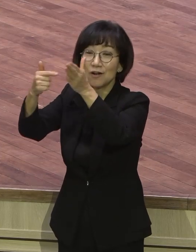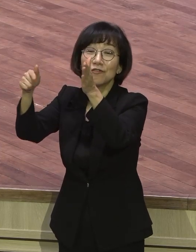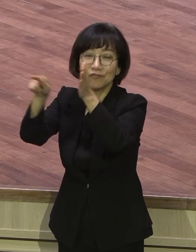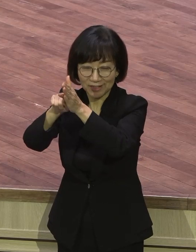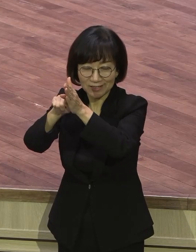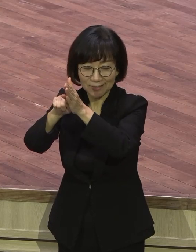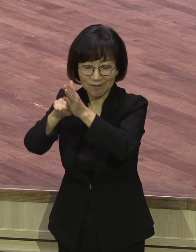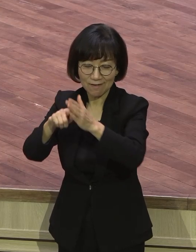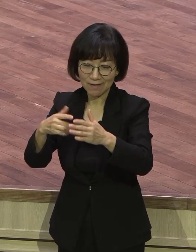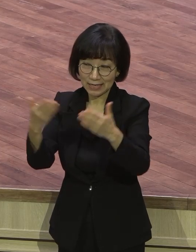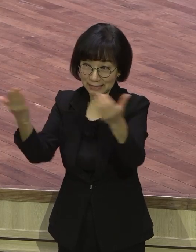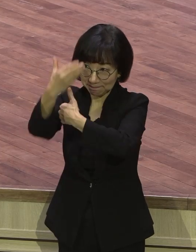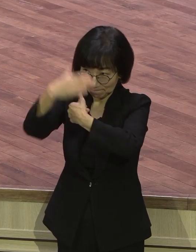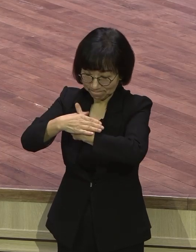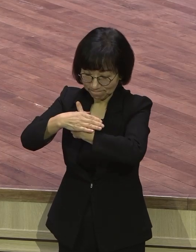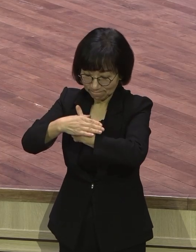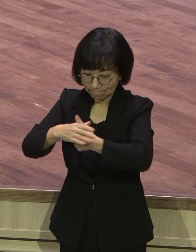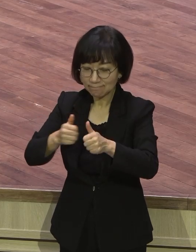원신하는데